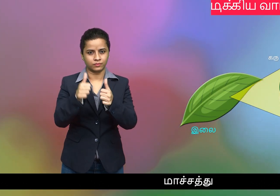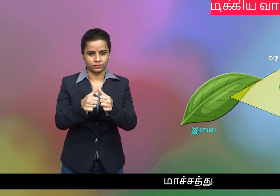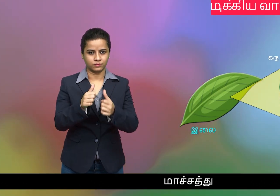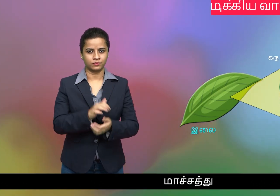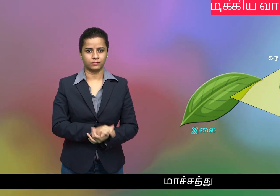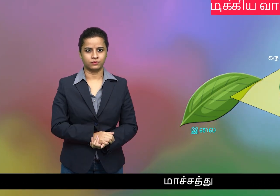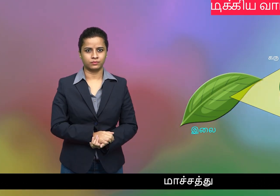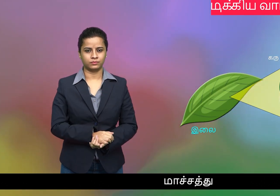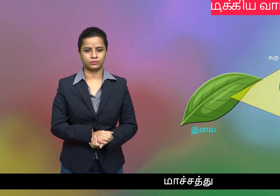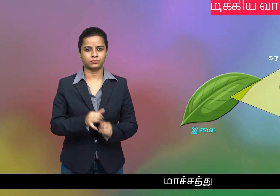மாச்சத்து,